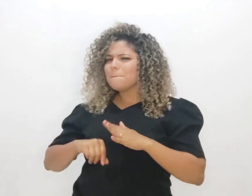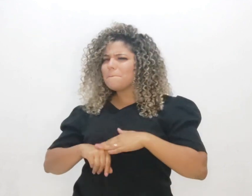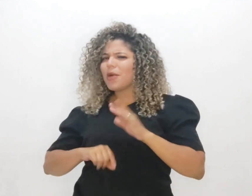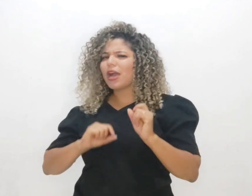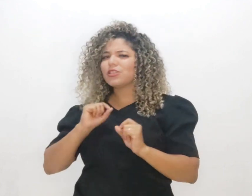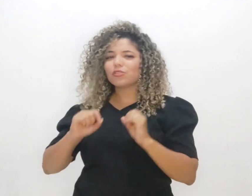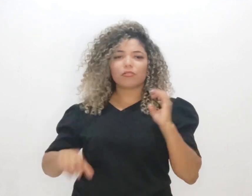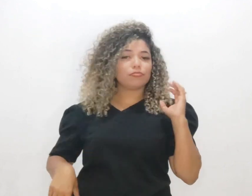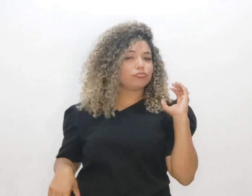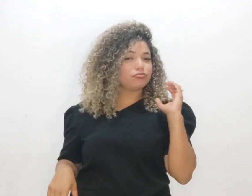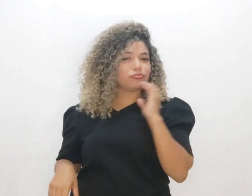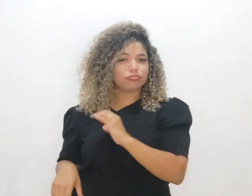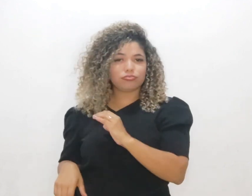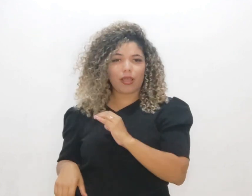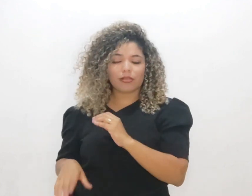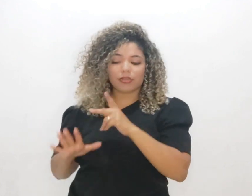de velocidade nesse projeto.